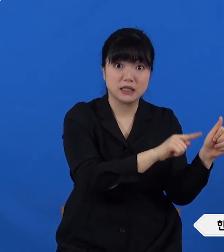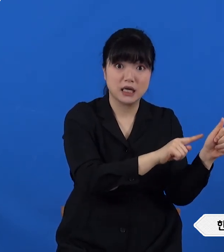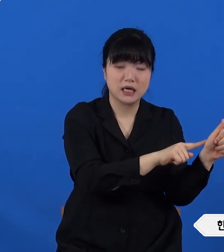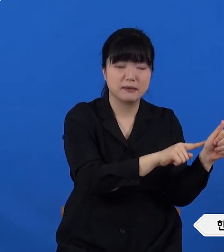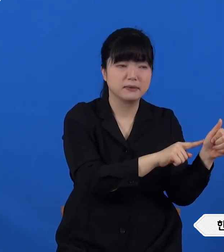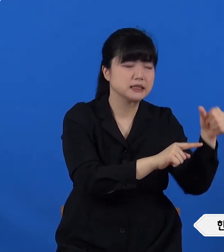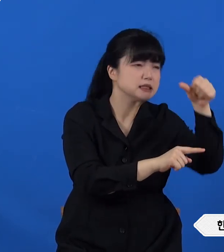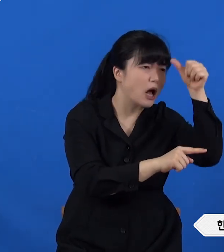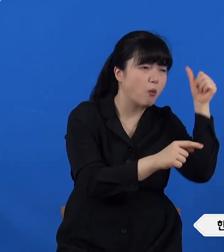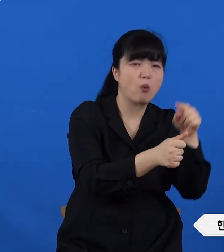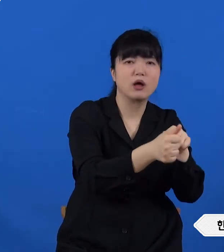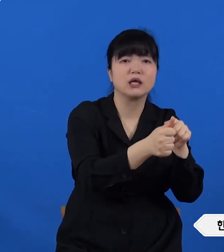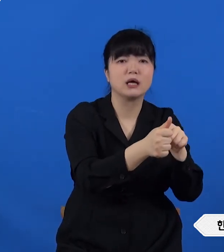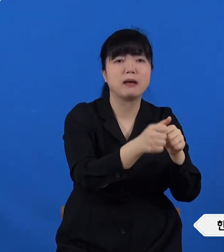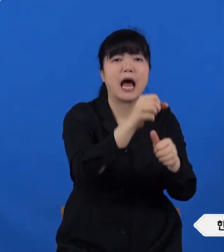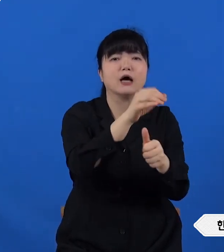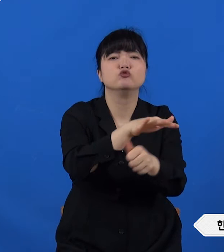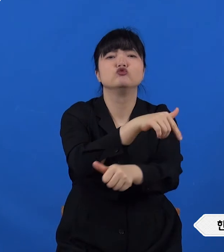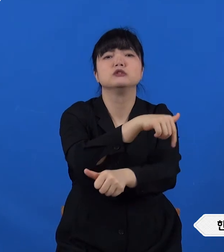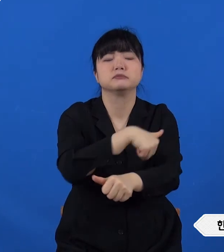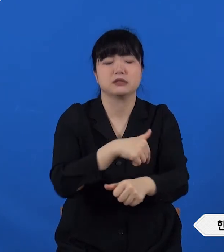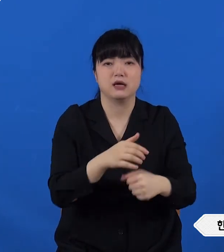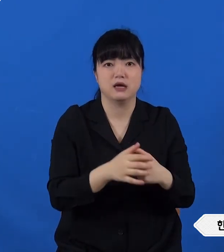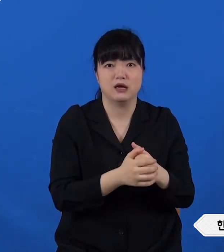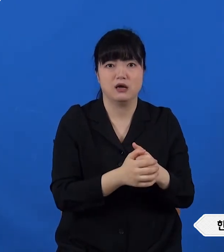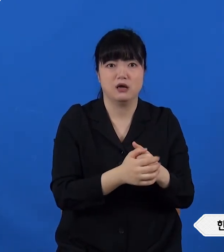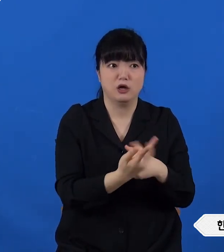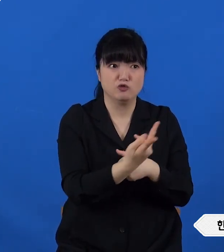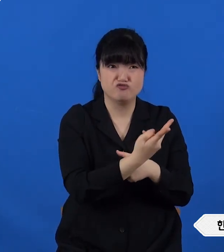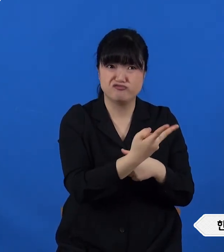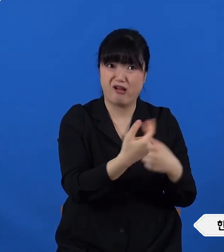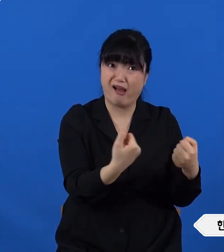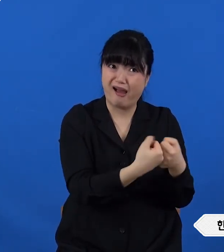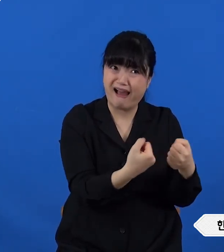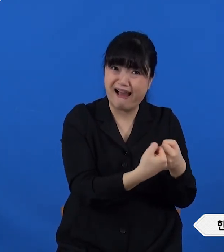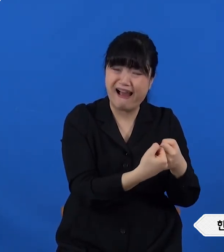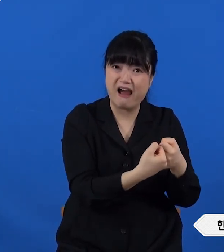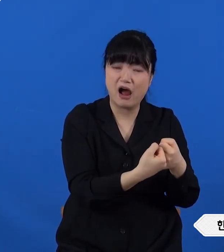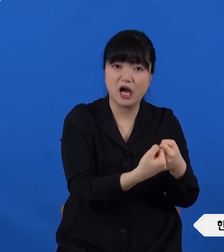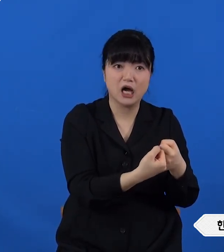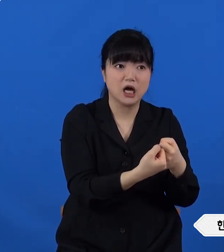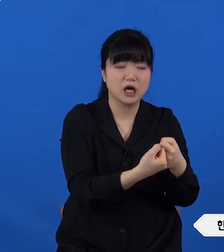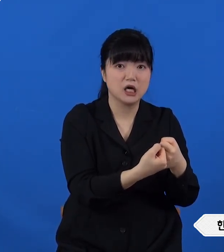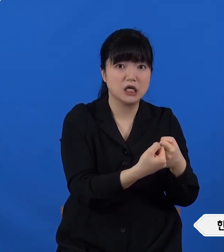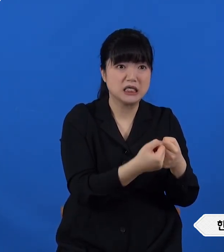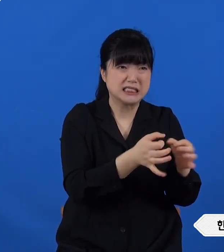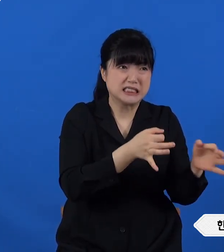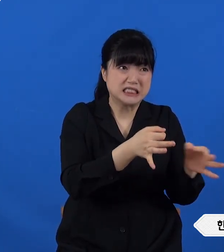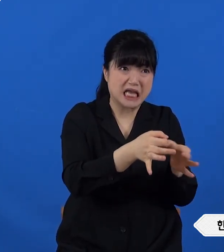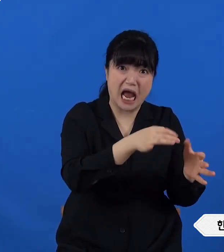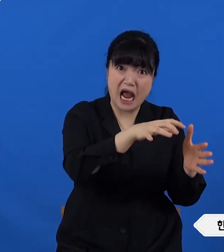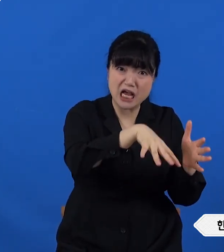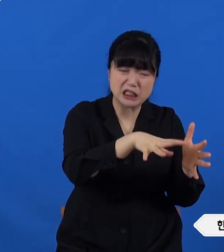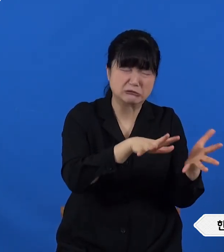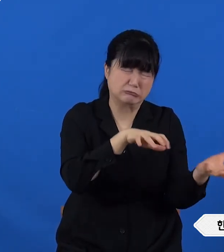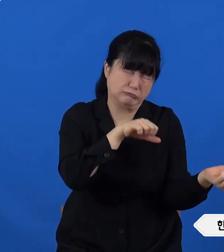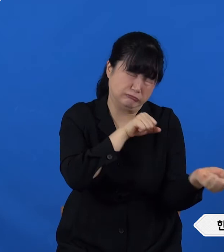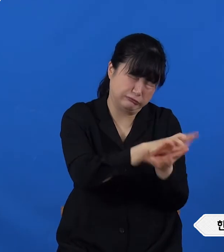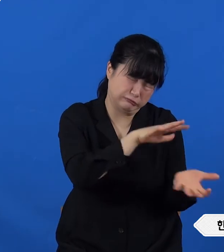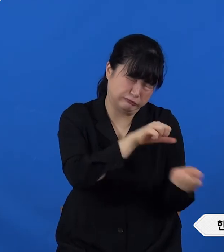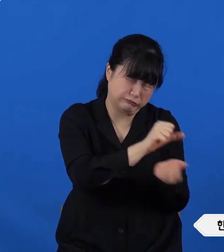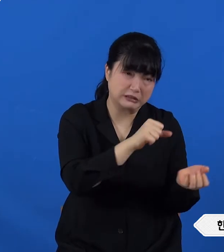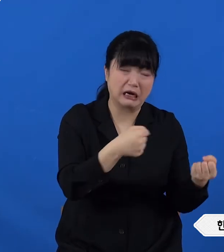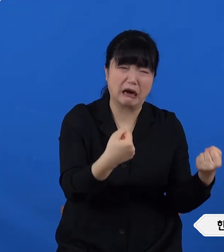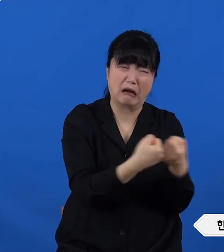사람은 안수집사입니다. 장로님하고 안수집사가 그냥 시장 바닥이 떠나가도록 대판 싸웠다는